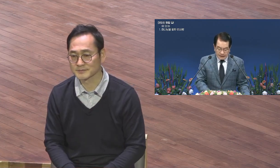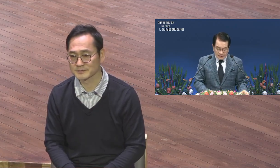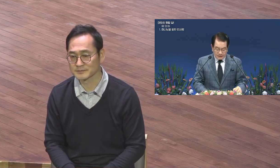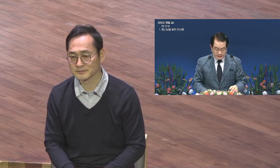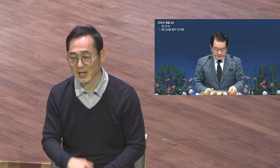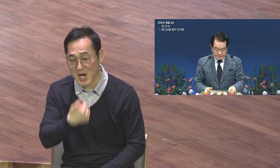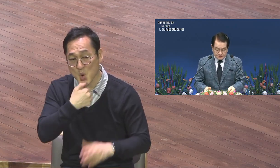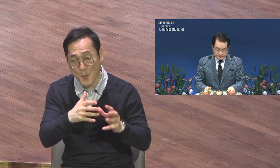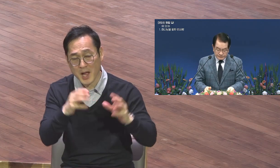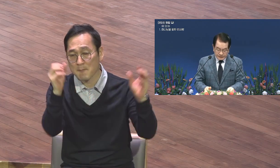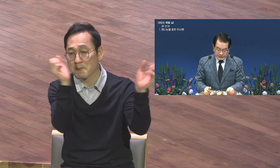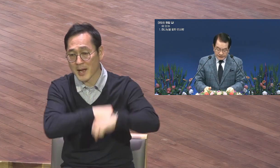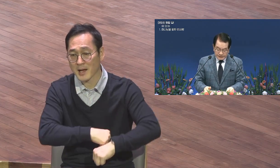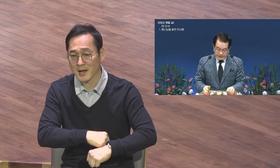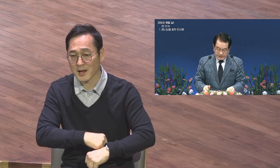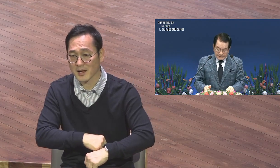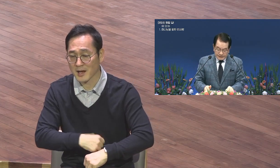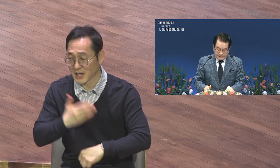로마는 망했는데.